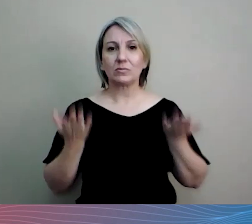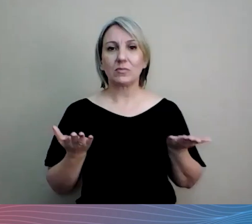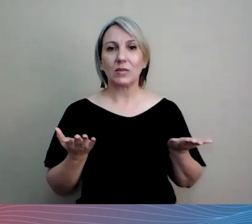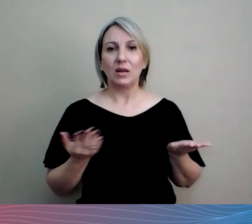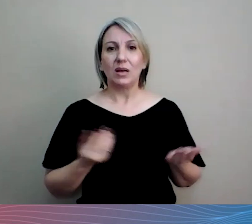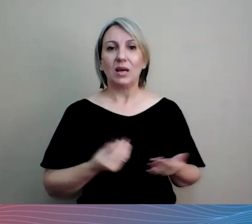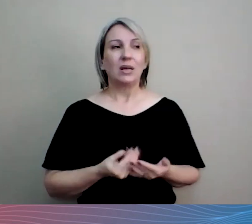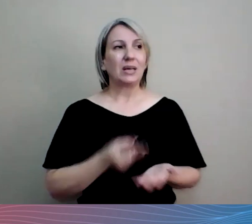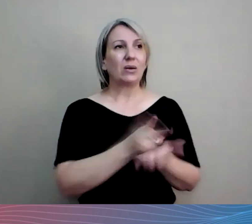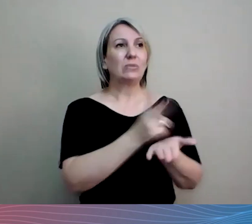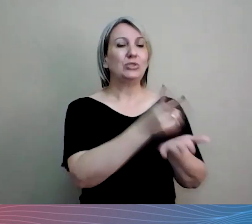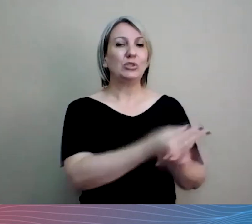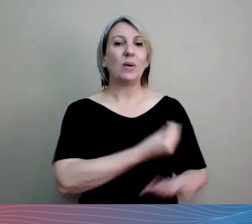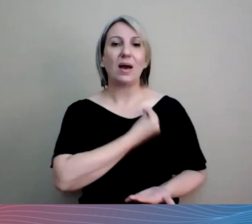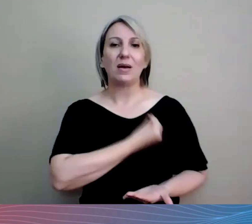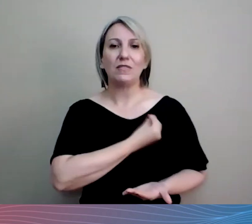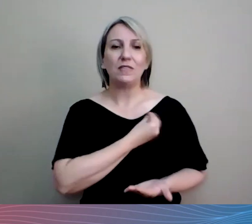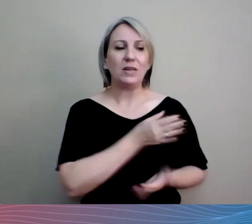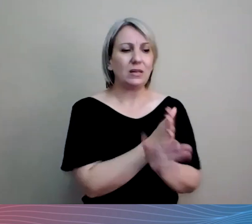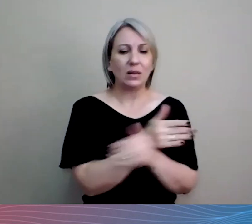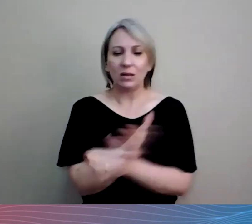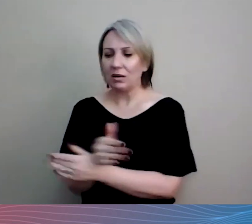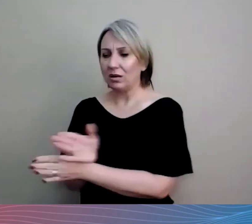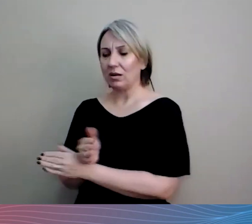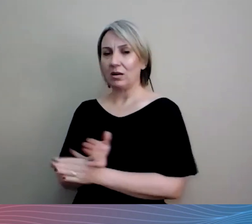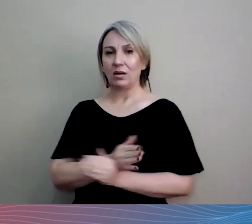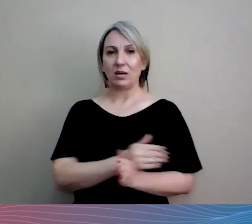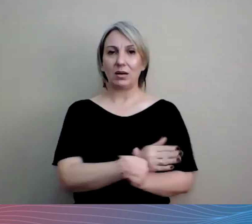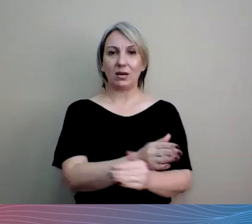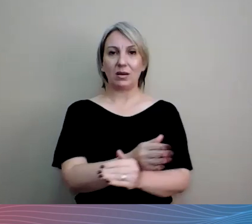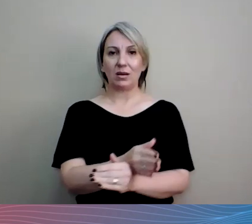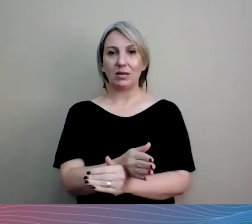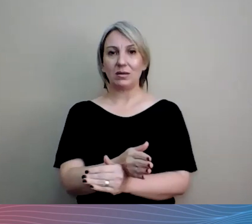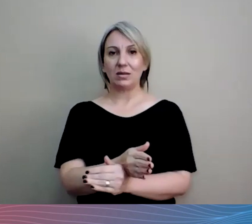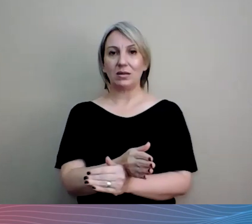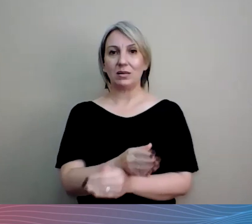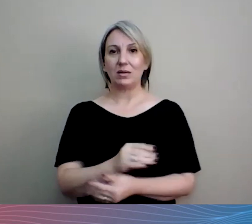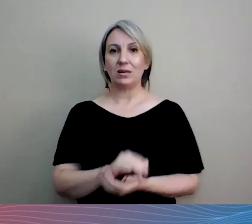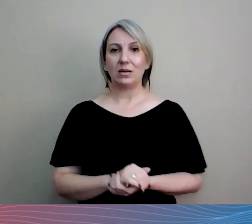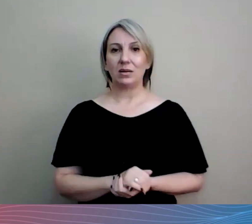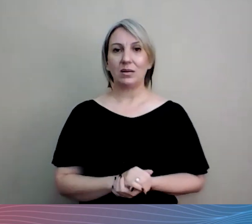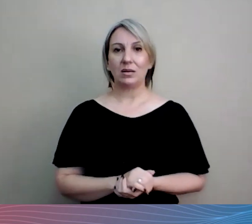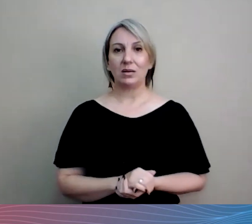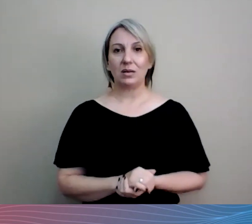né, leva a vida dele. E quando, né, com relação a Deus, hein, ele apela então para esse